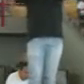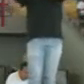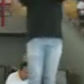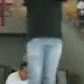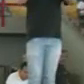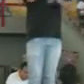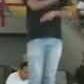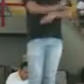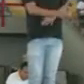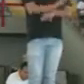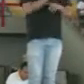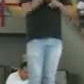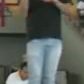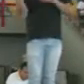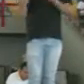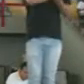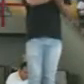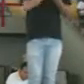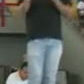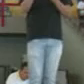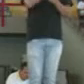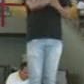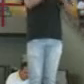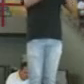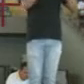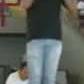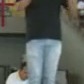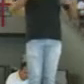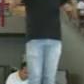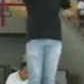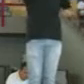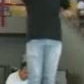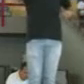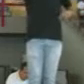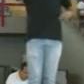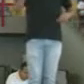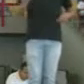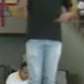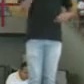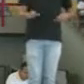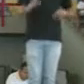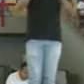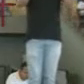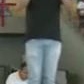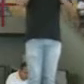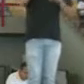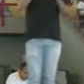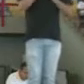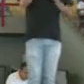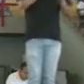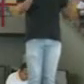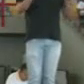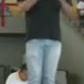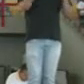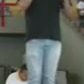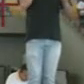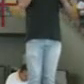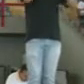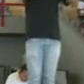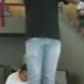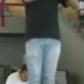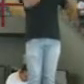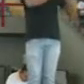era o nosso papel em relação a esses imigrantes. Então, primeira orientação, ela parece simples, mas os textos de